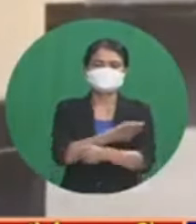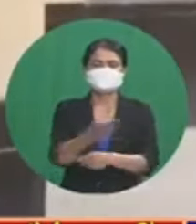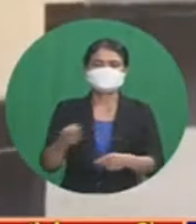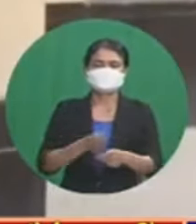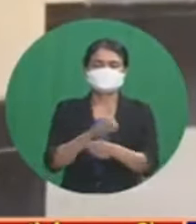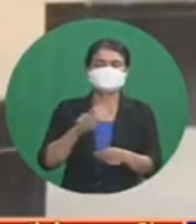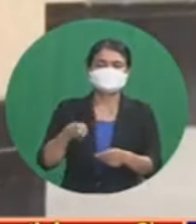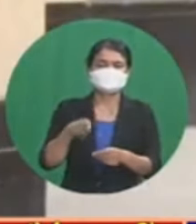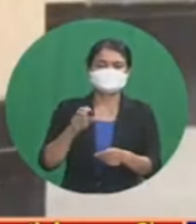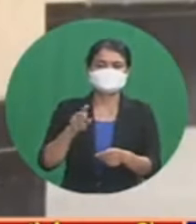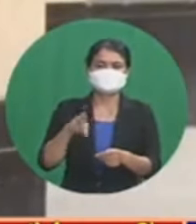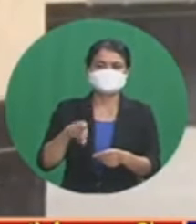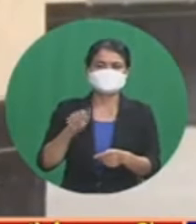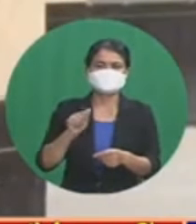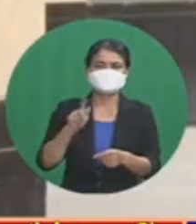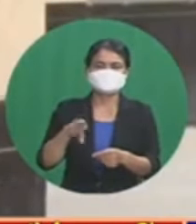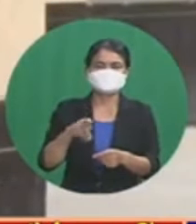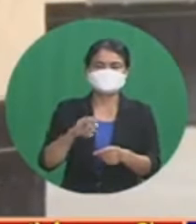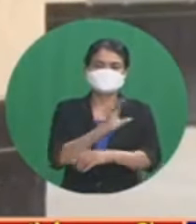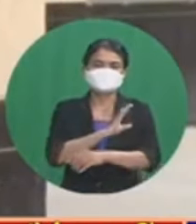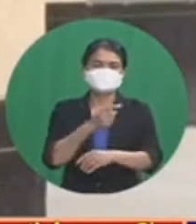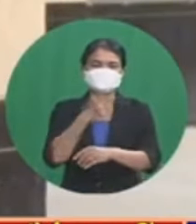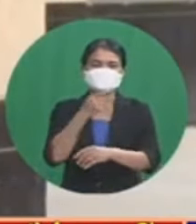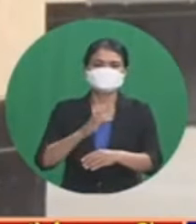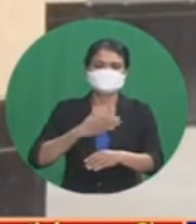SE Street S trck parប៉ូលីសបាននិយាយថាខ្លួនបានចាប់ខ្លួនមនុស្សបីនាក់ដែលកំពុងសម្រាកព្យាបាលរបួសនៅមន្ទីរពេទ្យមួយក្បែរនោះភោជនីយដ្ឋាន